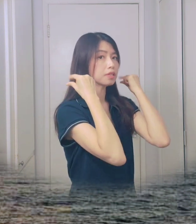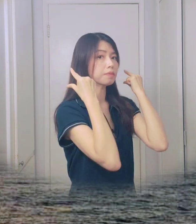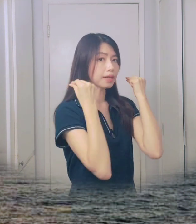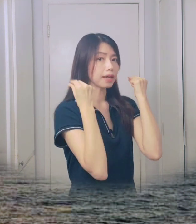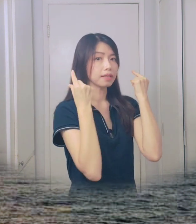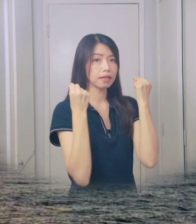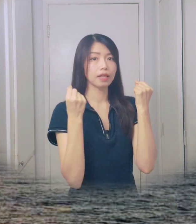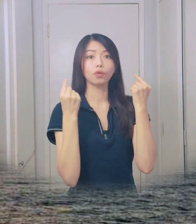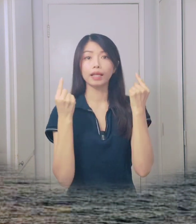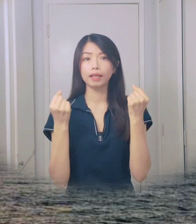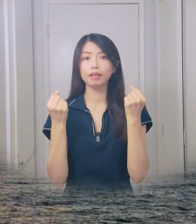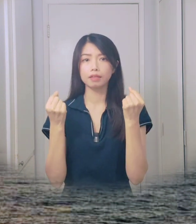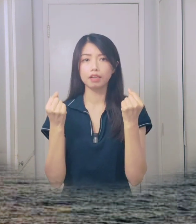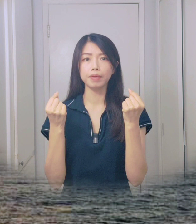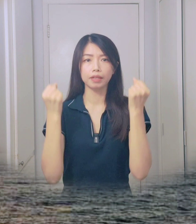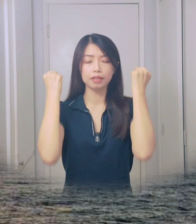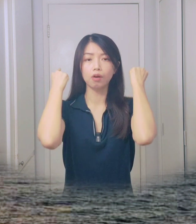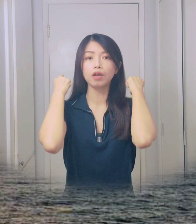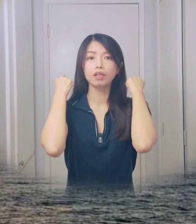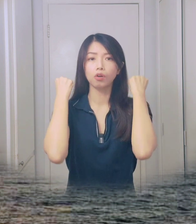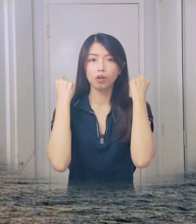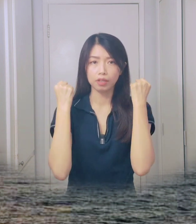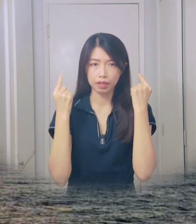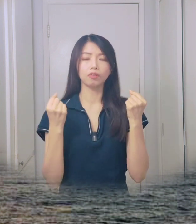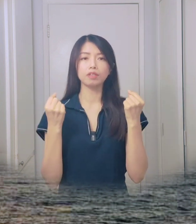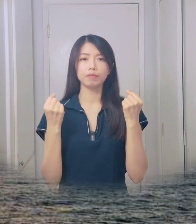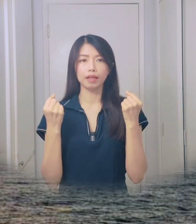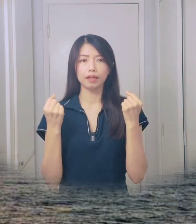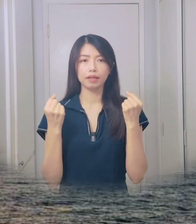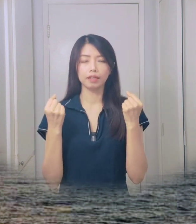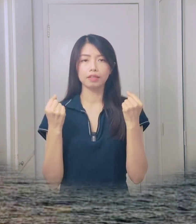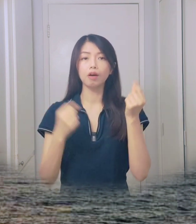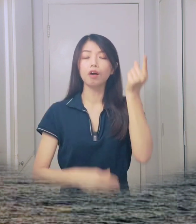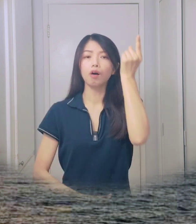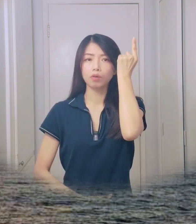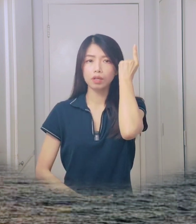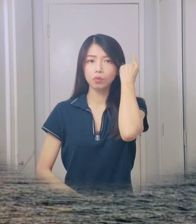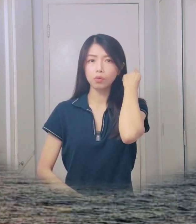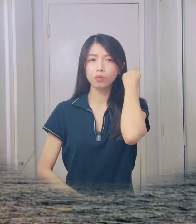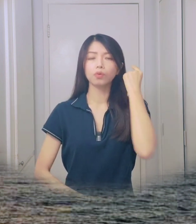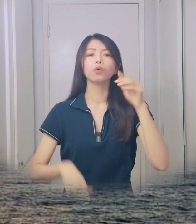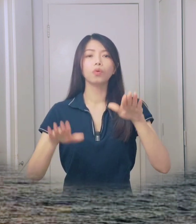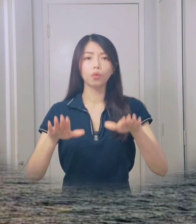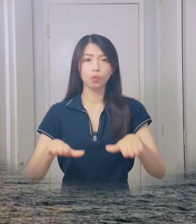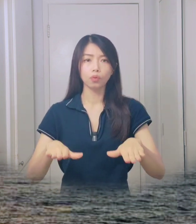과거부터 지금까지 계속 같다는 뜻의 의미가 돼서 여전히 이런 뜻입니다. 그래서